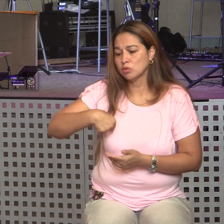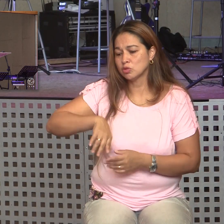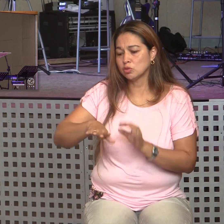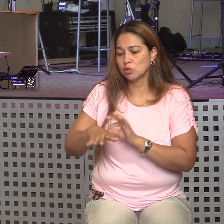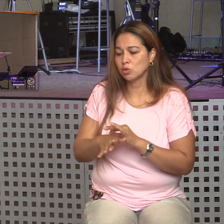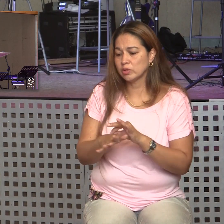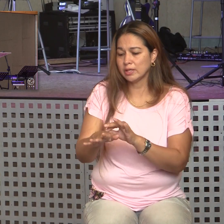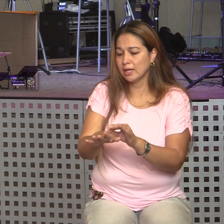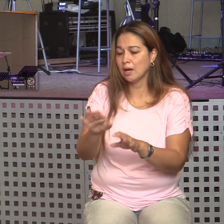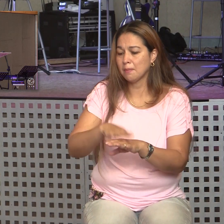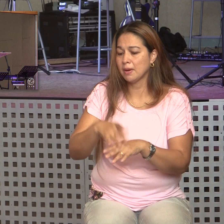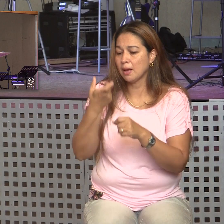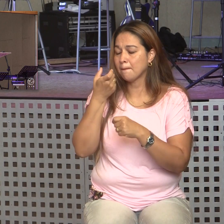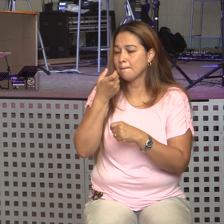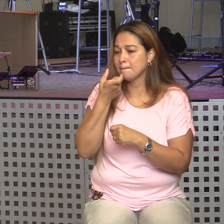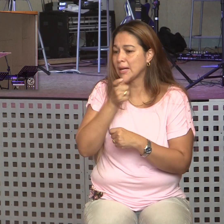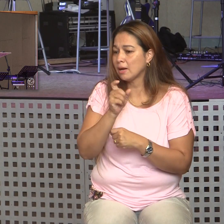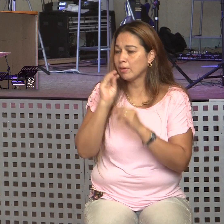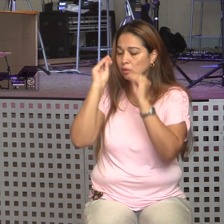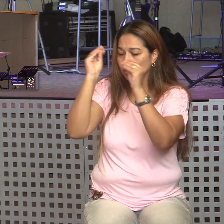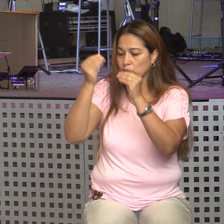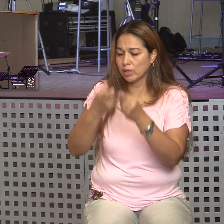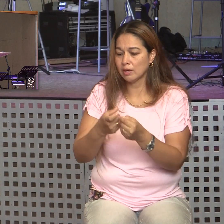¿qué pasó?